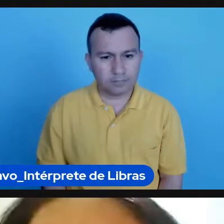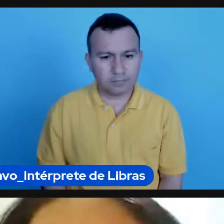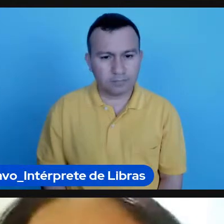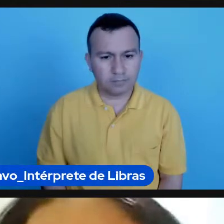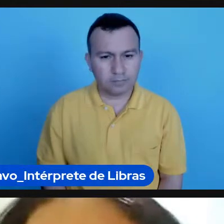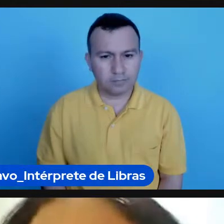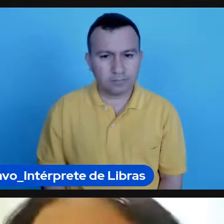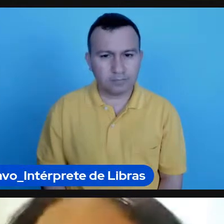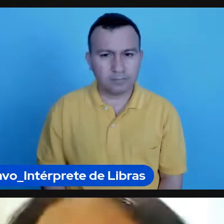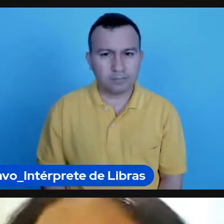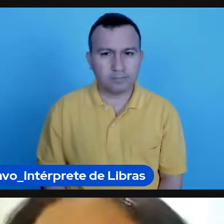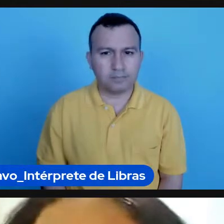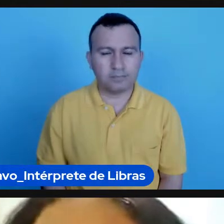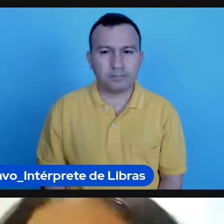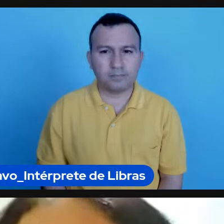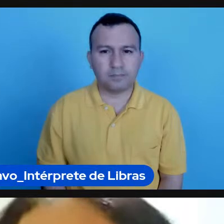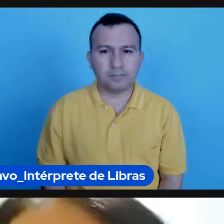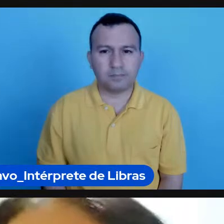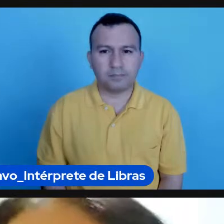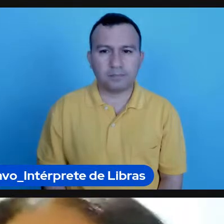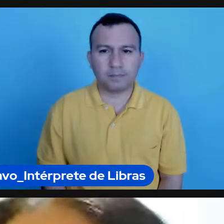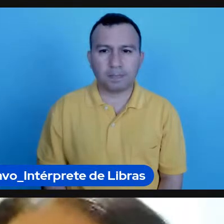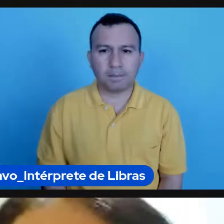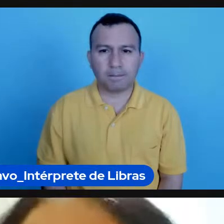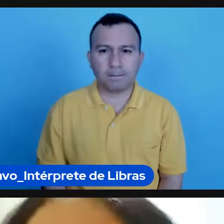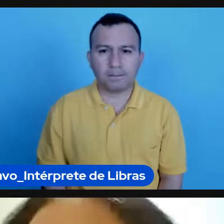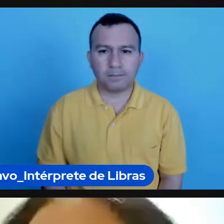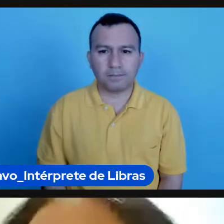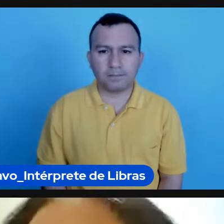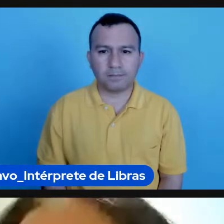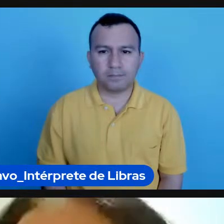a população com suas necessidades